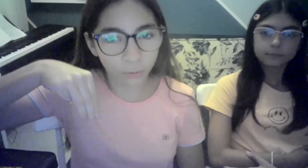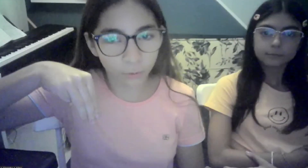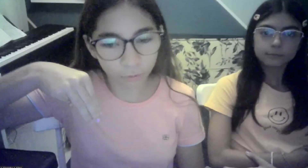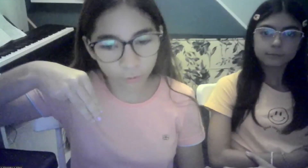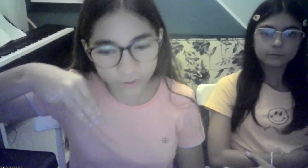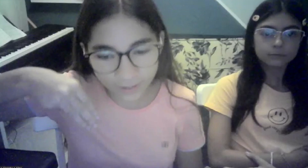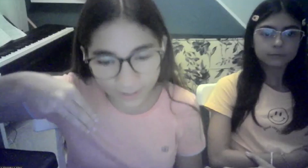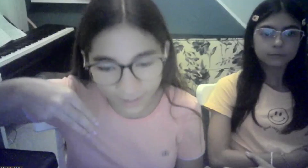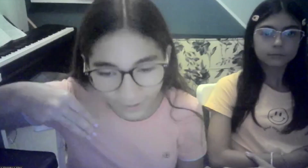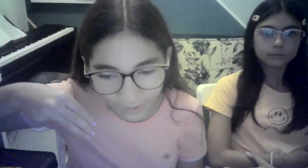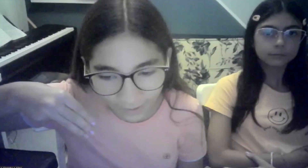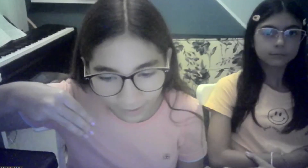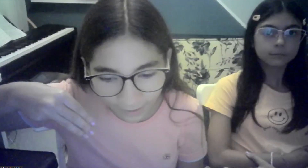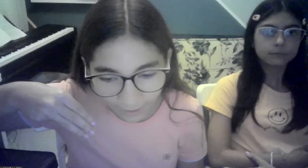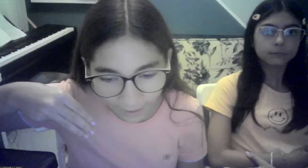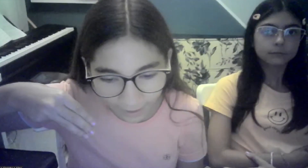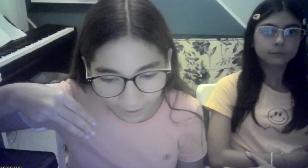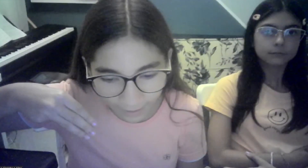minutos.